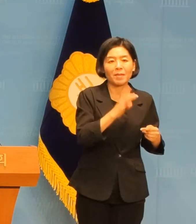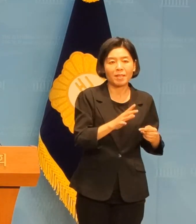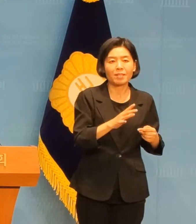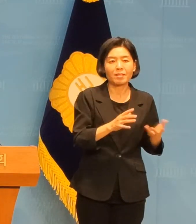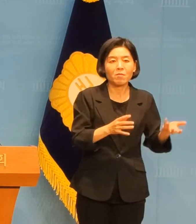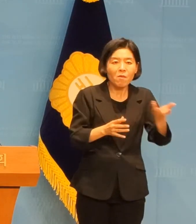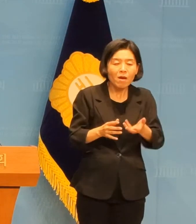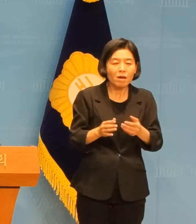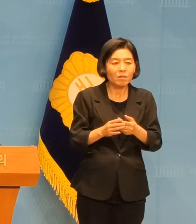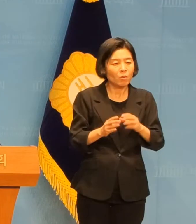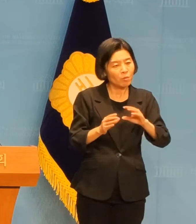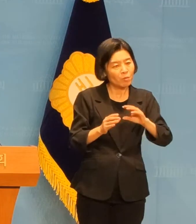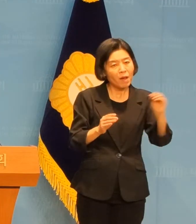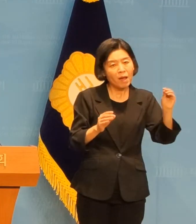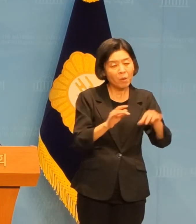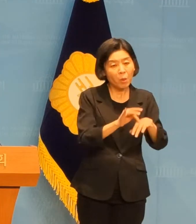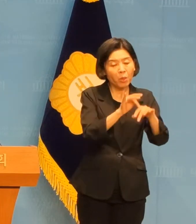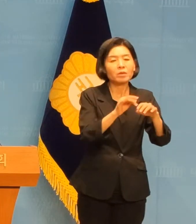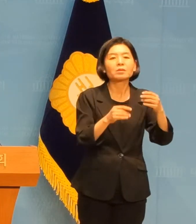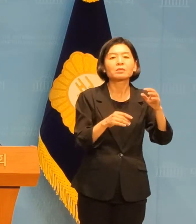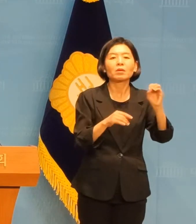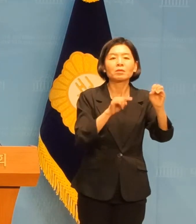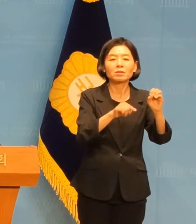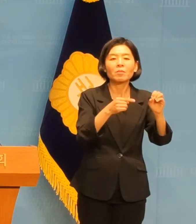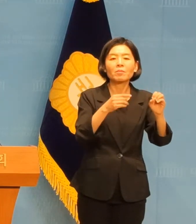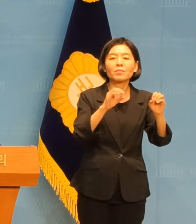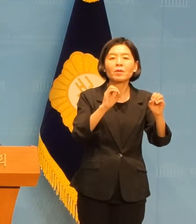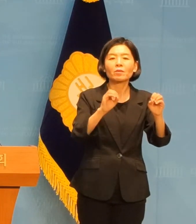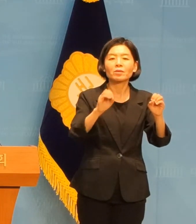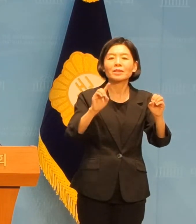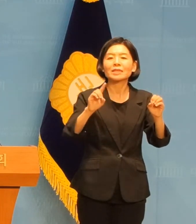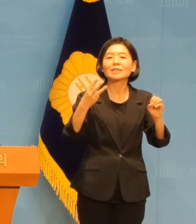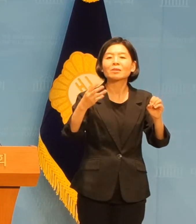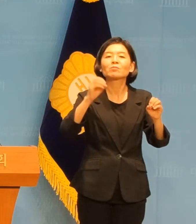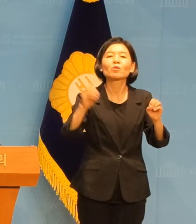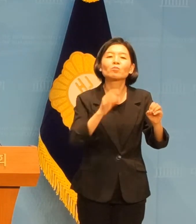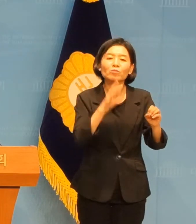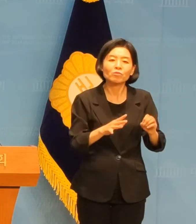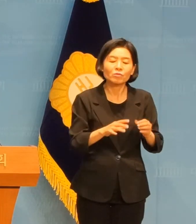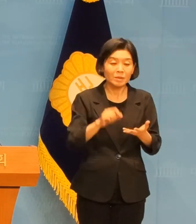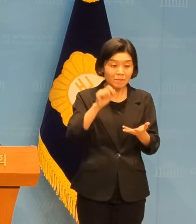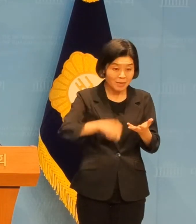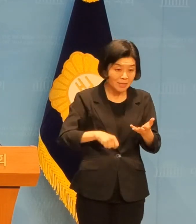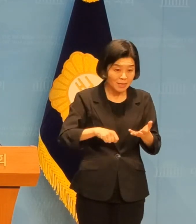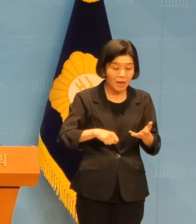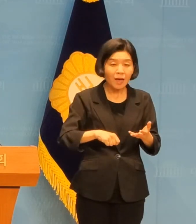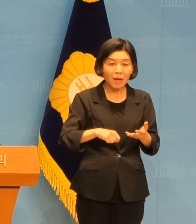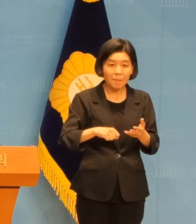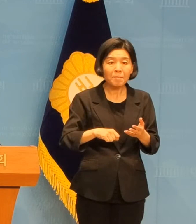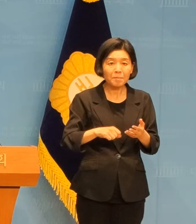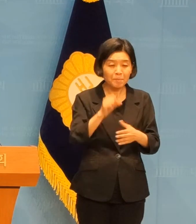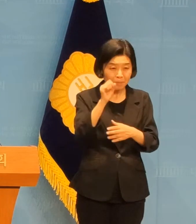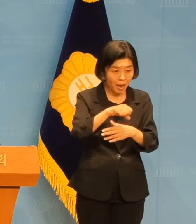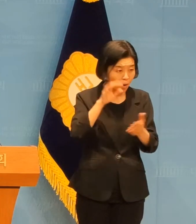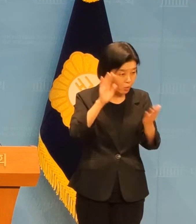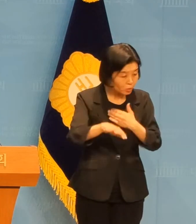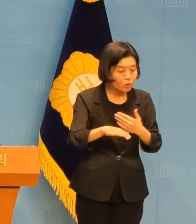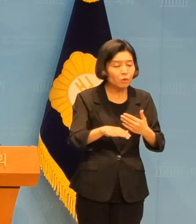0.0014%에 불과합니다. 비자를 받고 들어온 중국인들의 이탈률보다